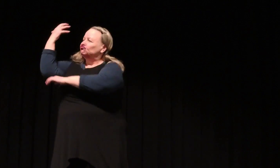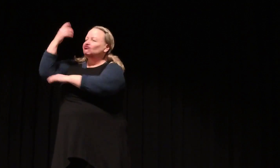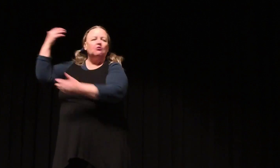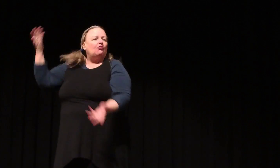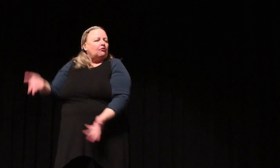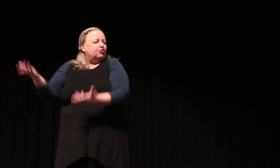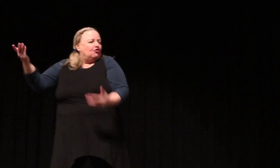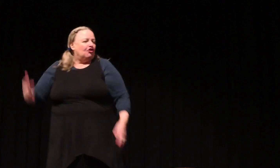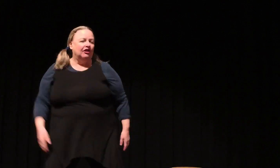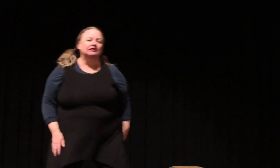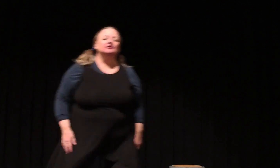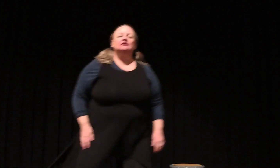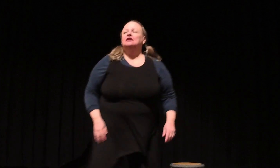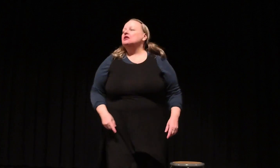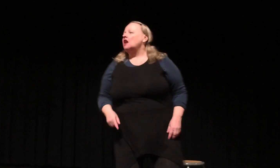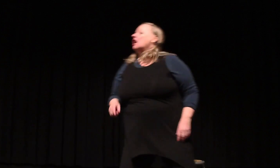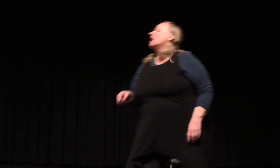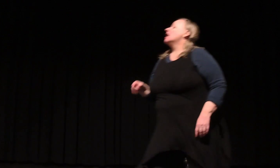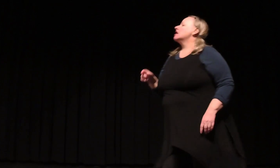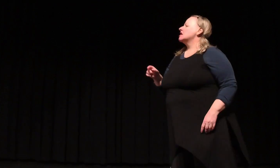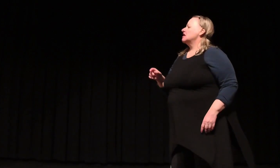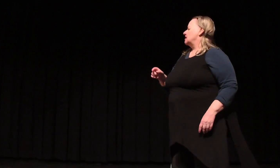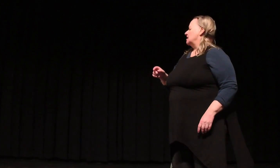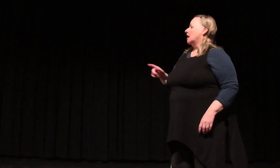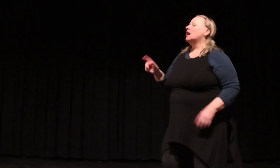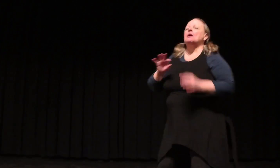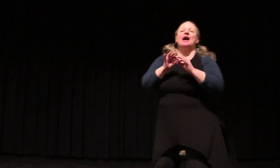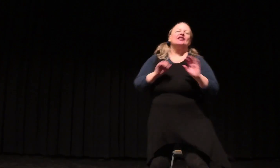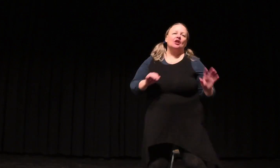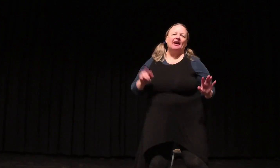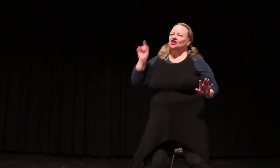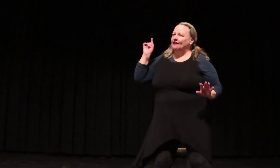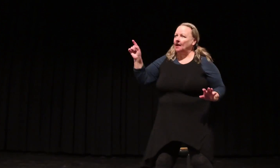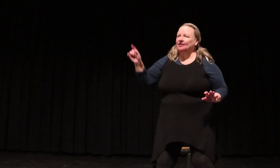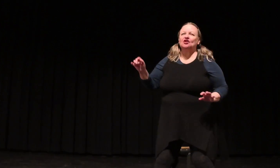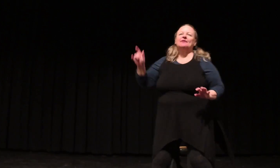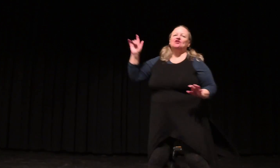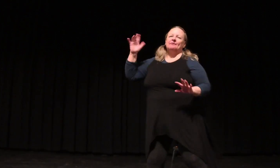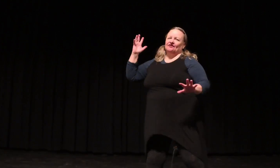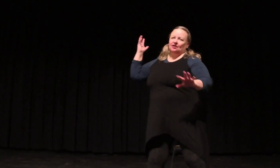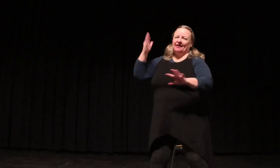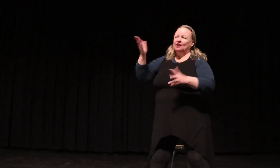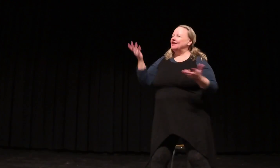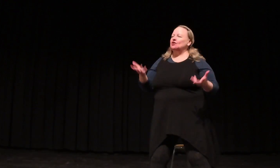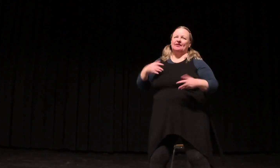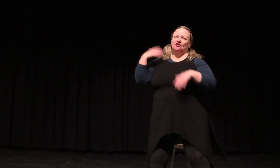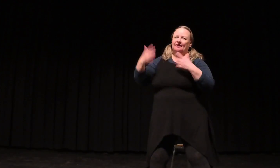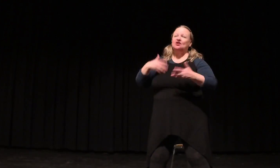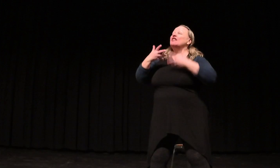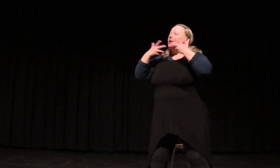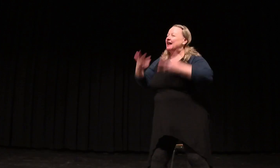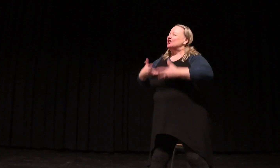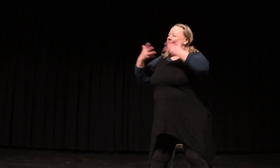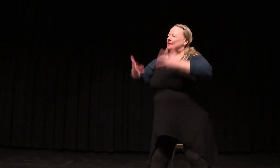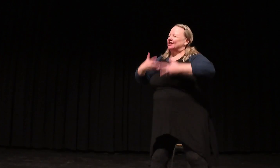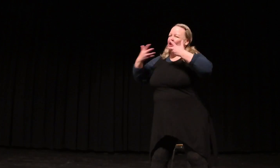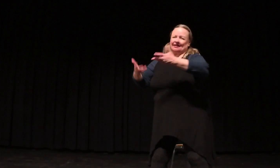gars, il était dessus, il tombe pas, cet arbre-là, là. Ah, OK, ben...